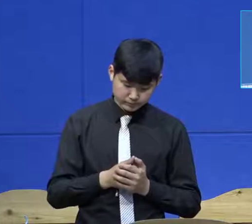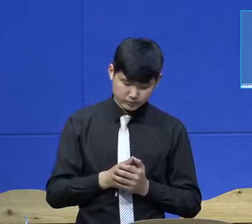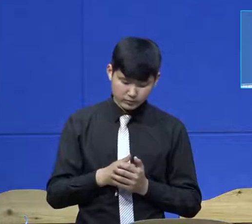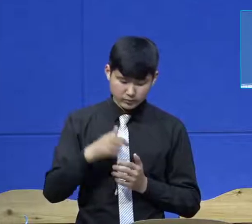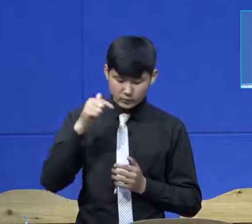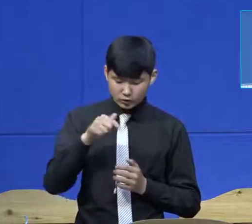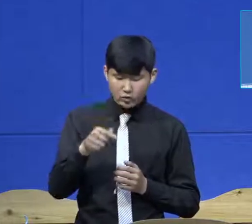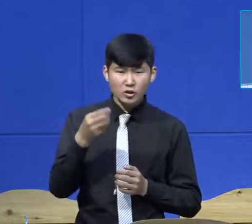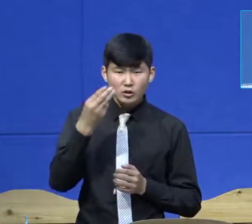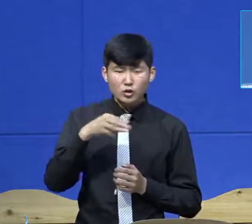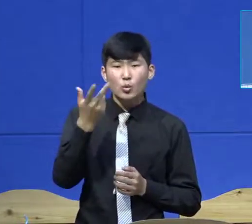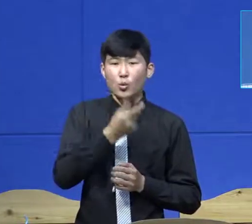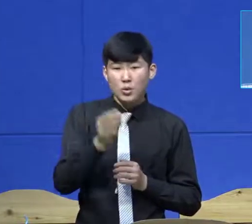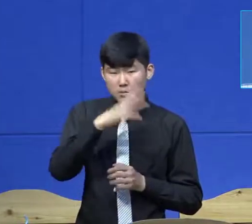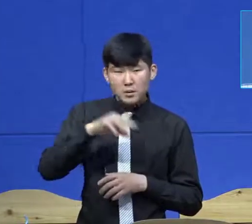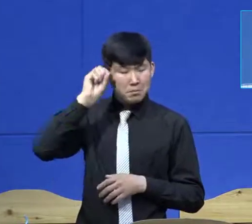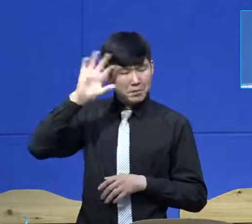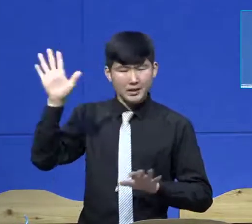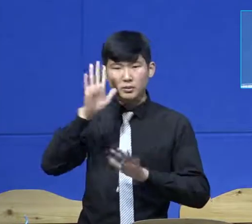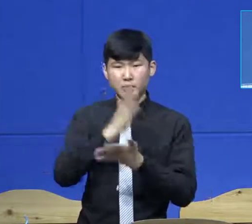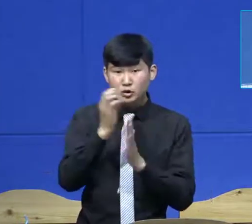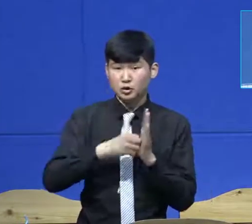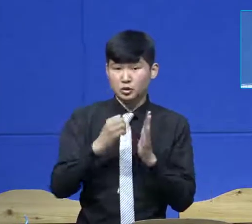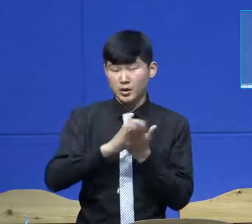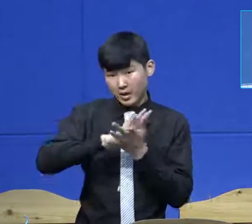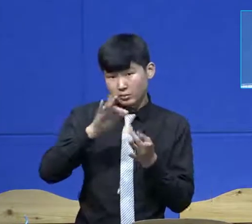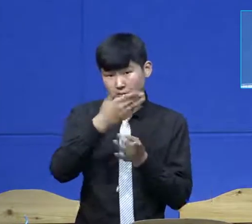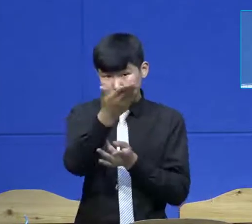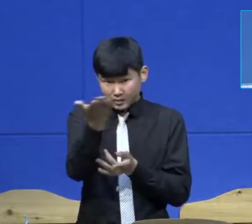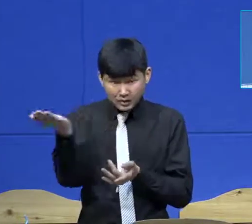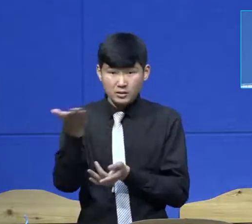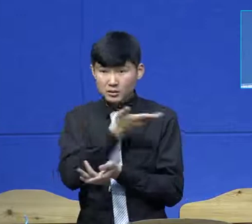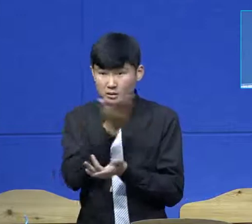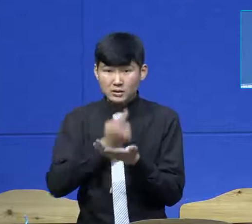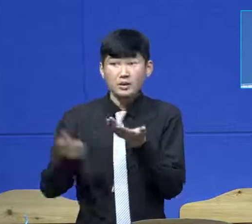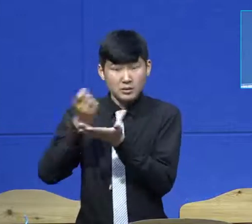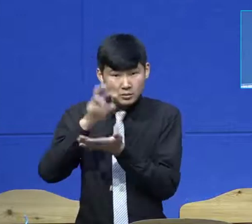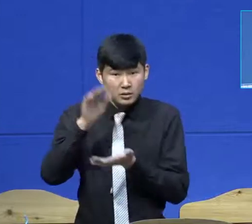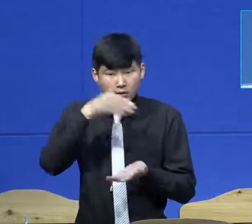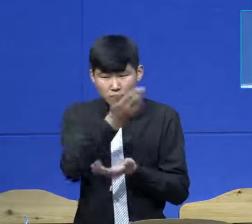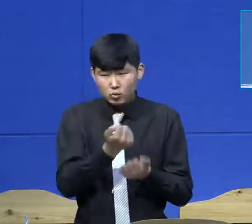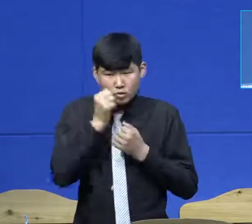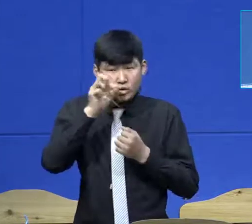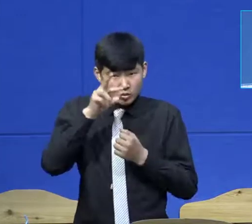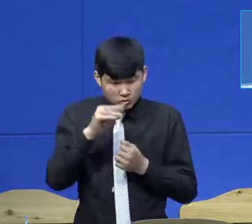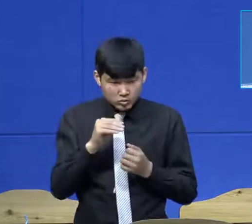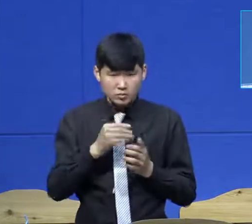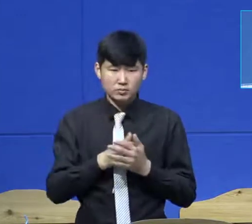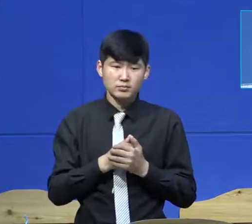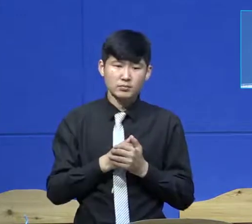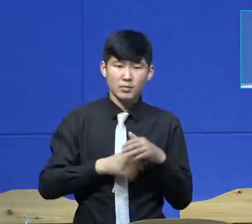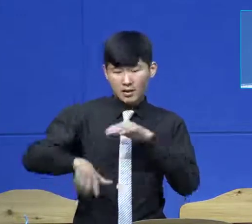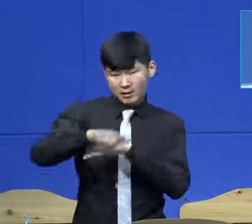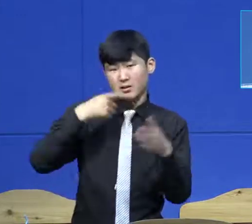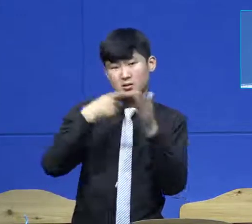Одоо энэ тодорхой үннийг бид нэр мартахгүй байх хэвээр. Ариун сүнс та нар дээр ирвэл та нар хүчийг олж